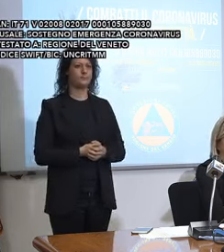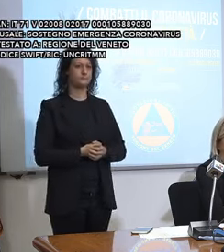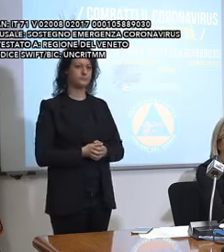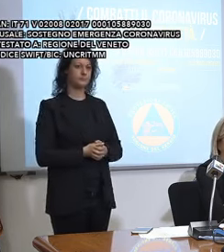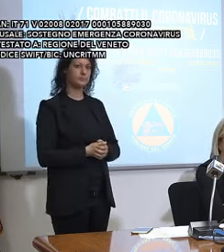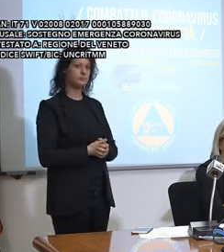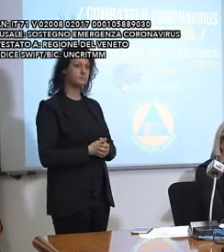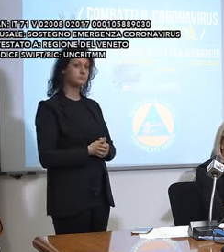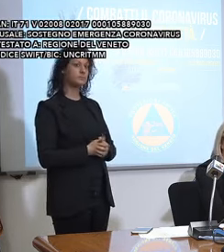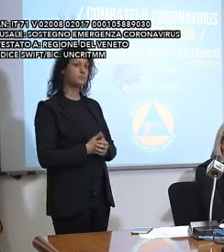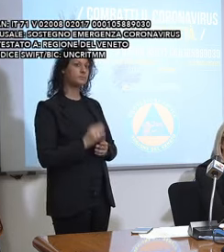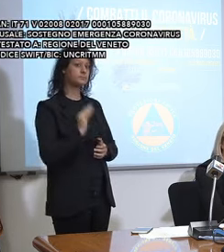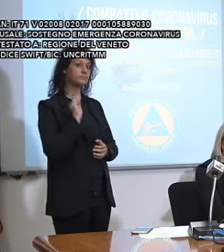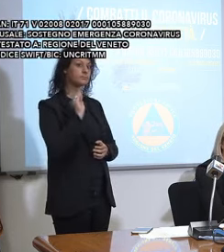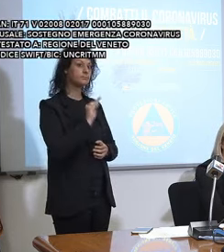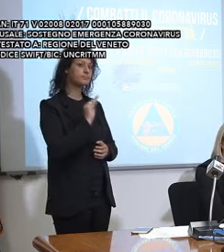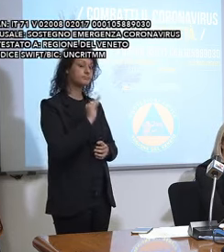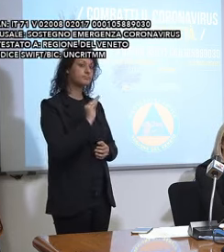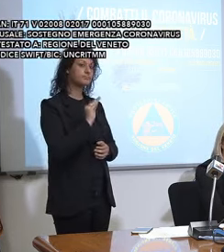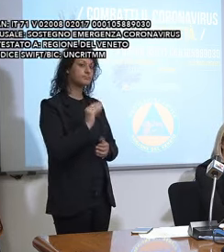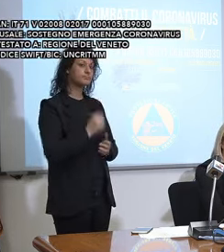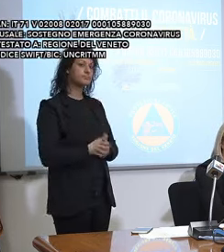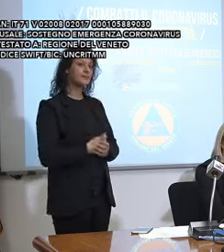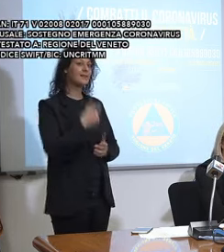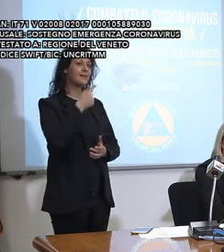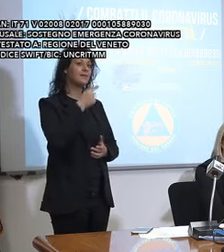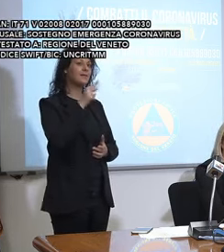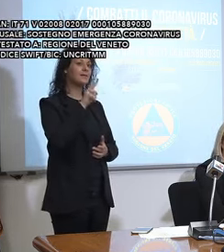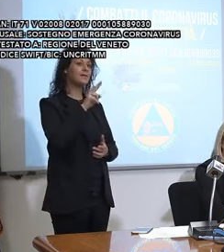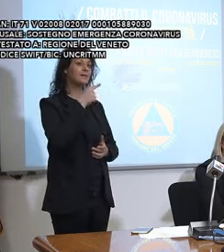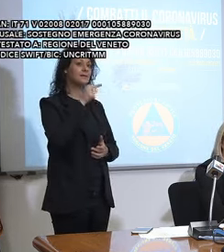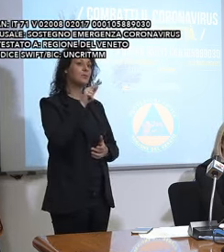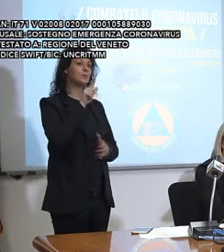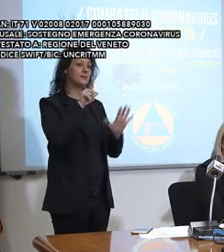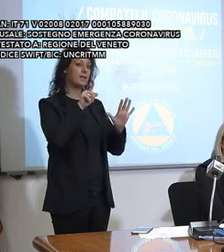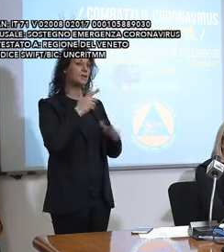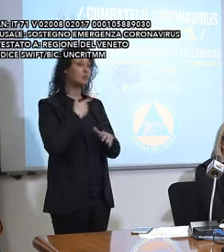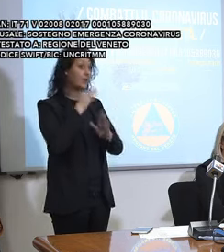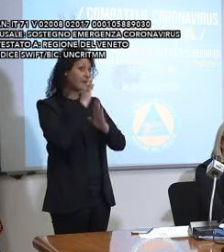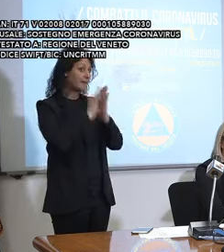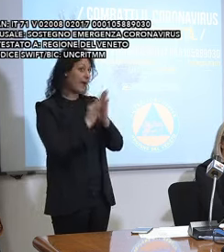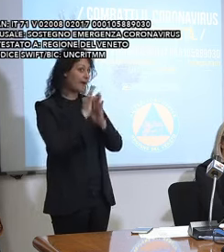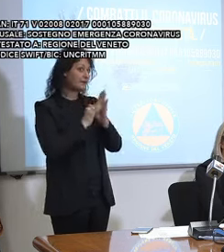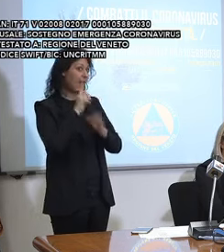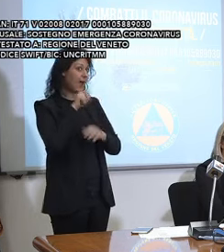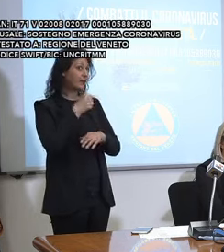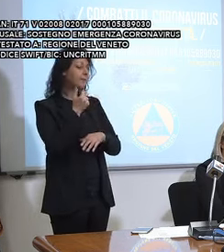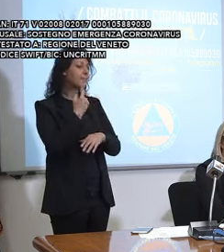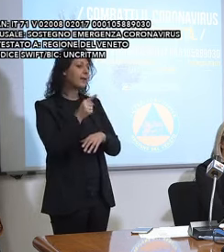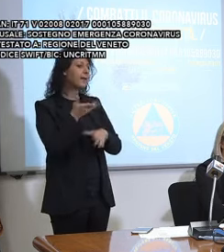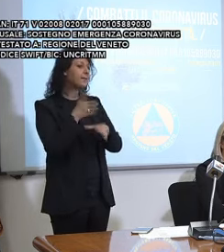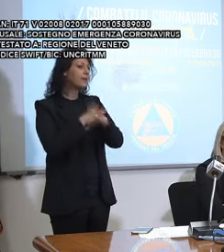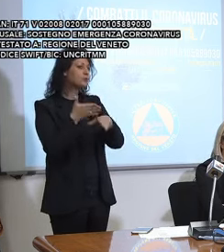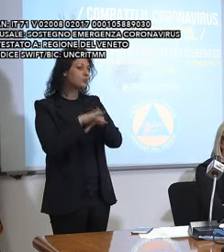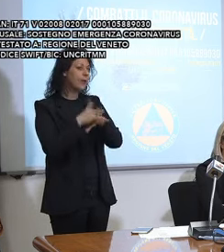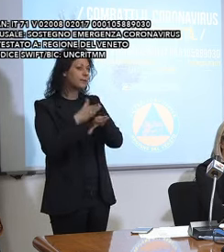Assessore Schincaglia Emiliano, TV7, buongiorno. E c'è anche il dato su purtroppo i decessi e le fasce d'età